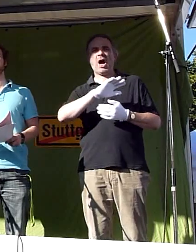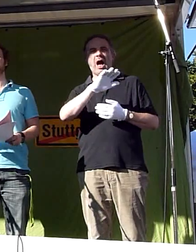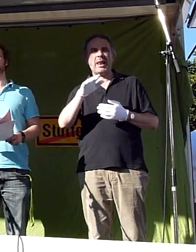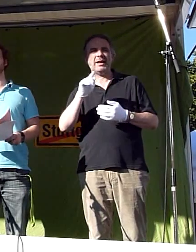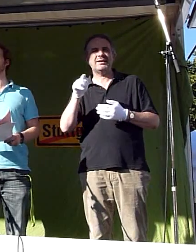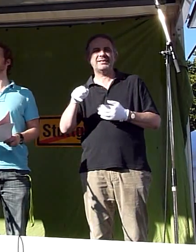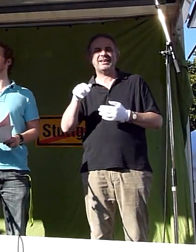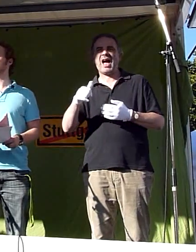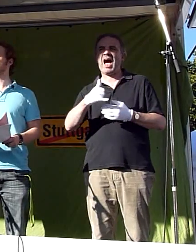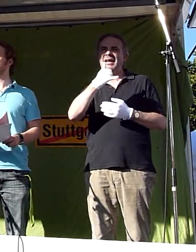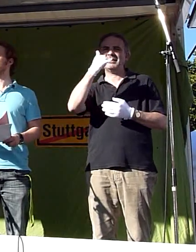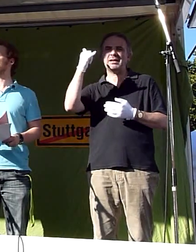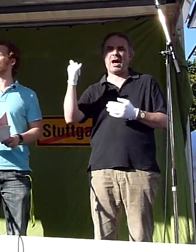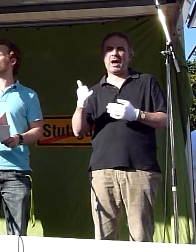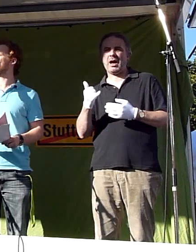unermüdlich